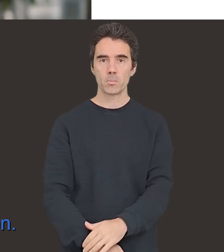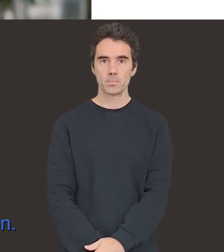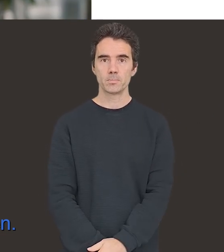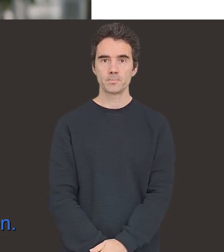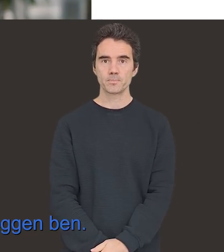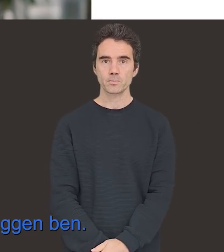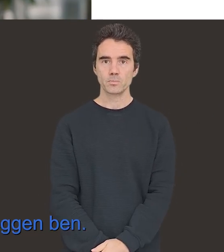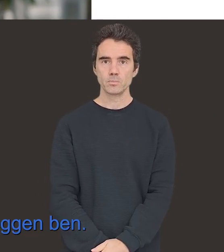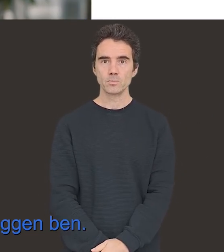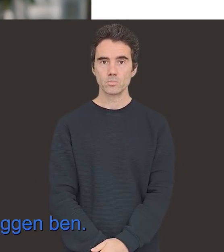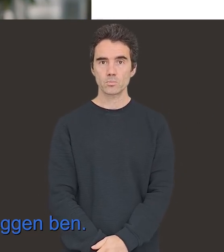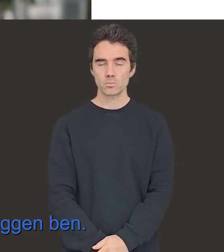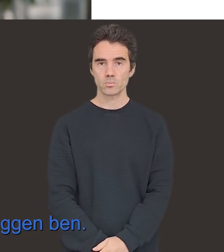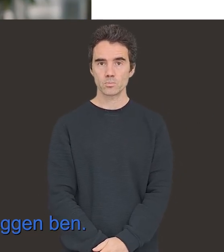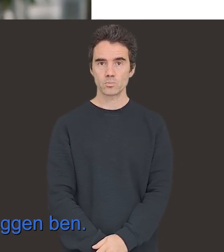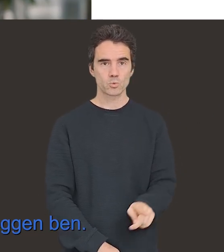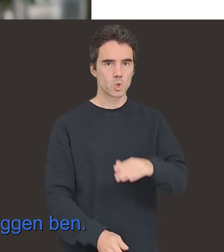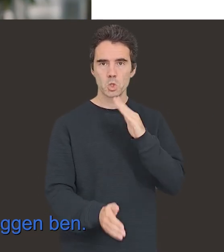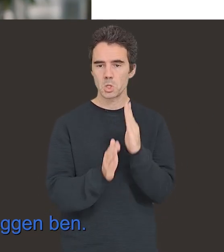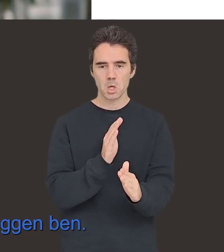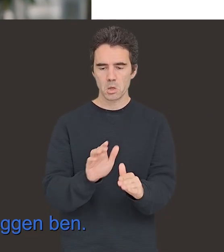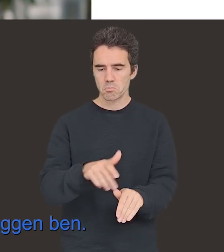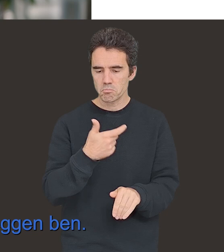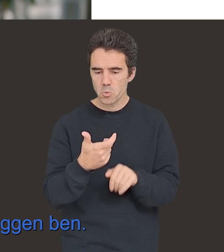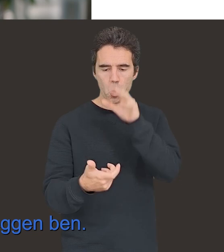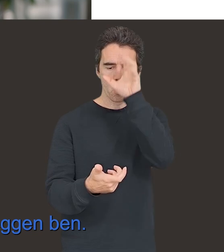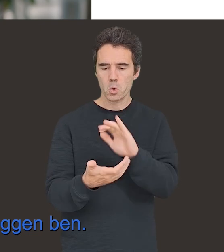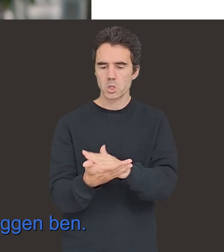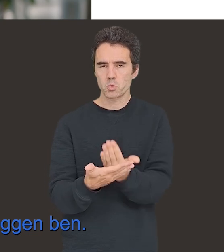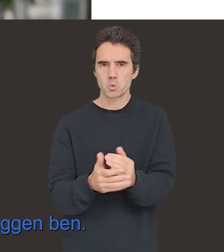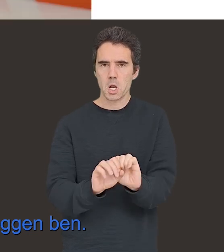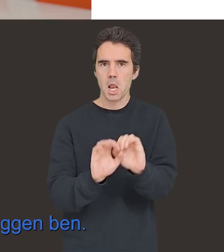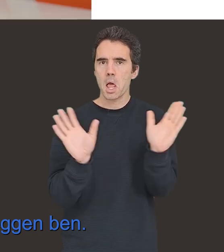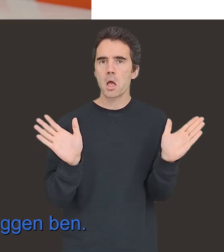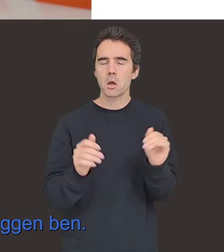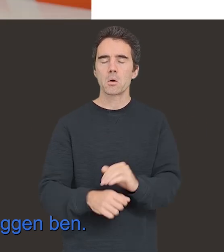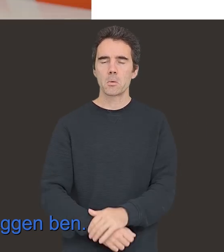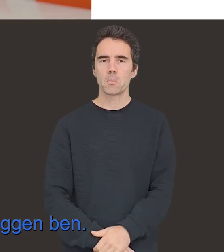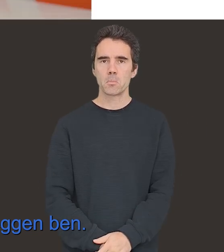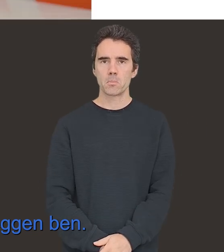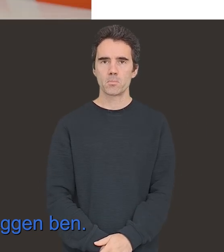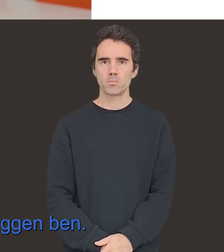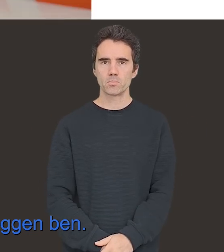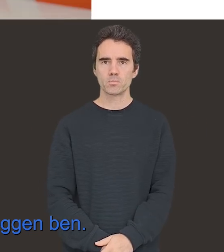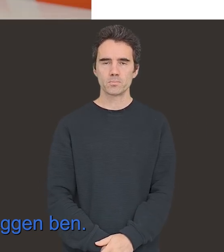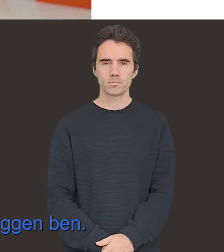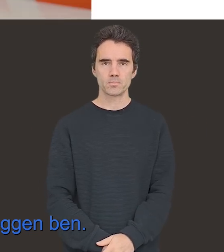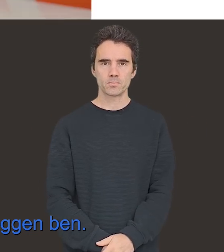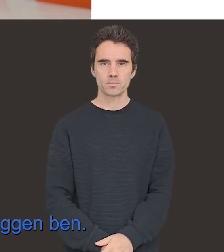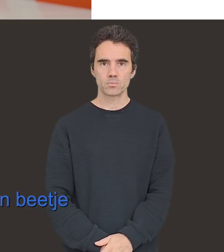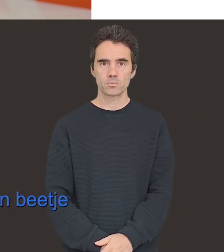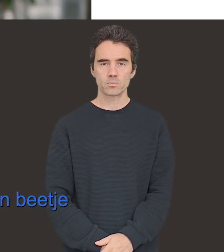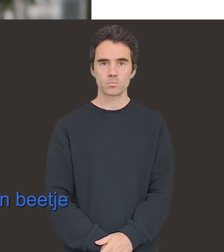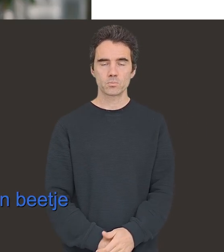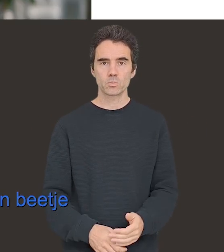dois lui communiquer. Et lui, il a directement sur son écran la traduction et voilà, il sait voir ce que je suis en train de